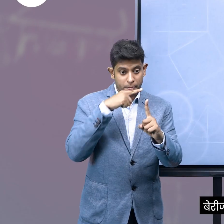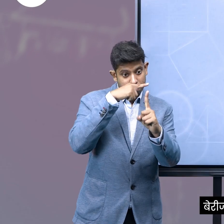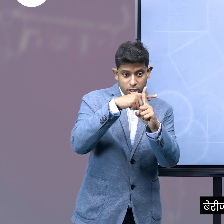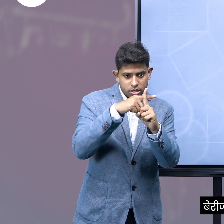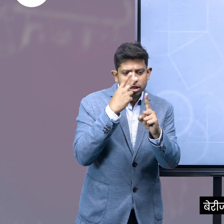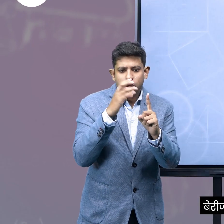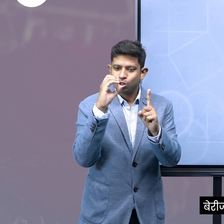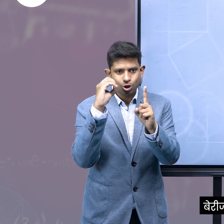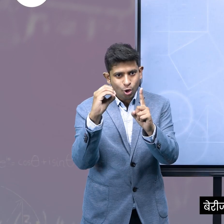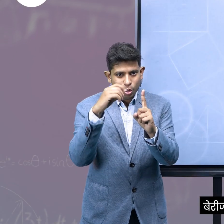बेरीज ओळख.